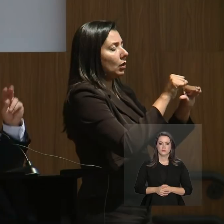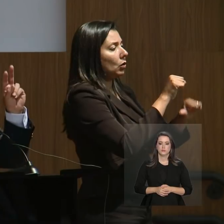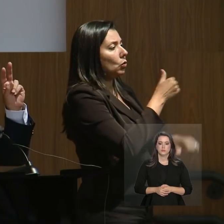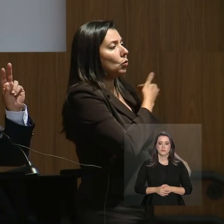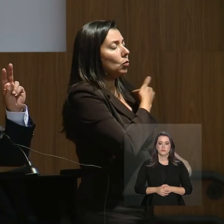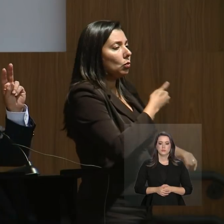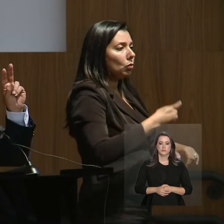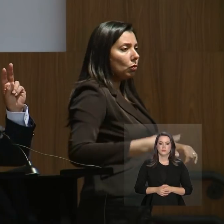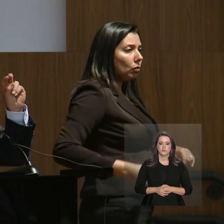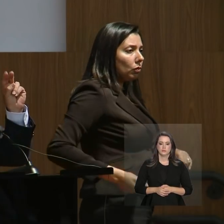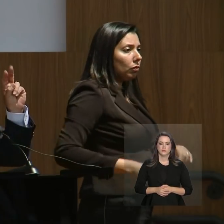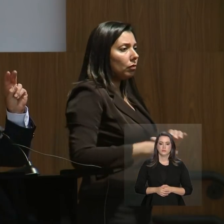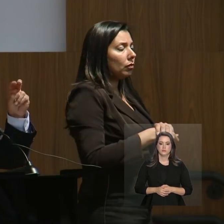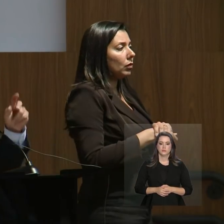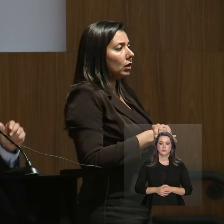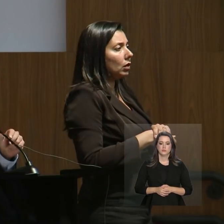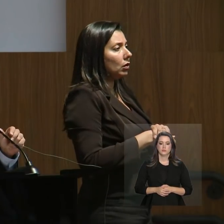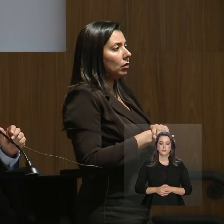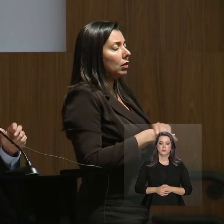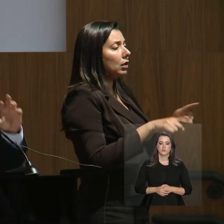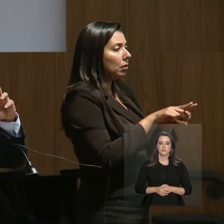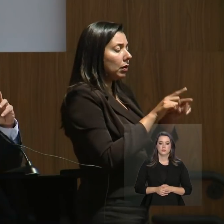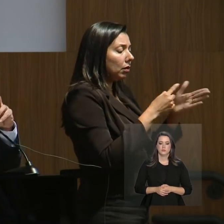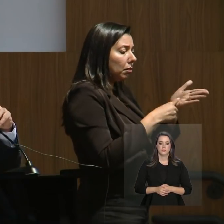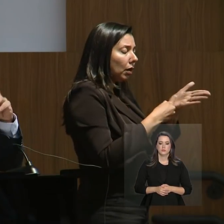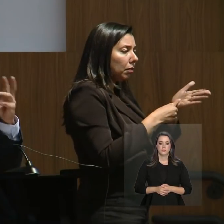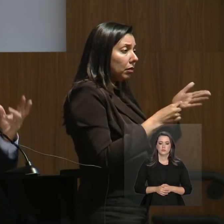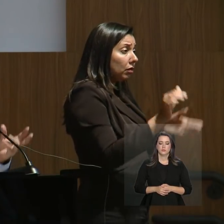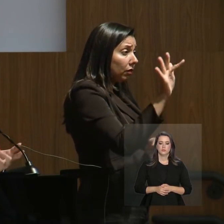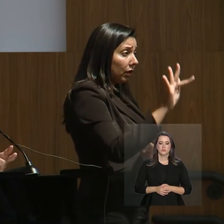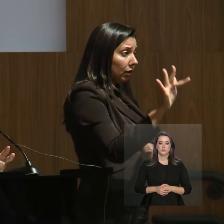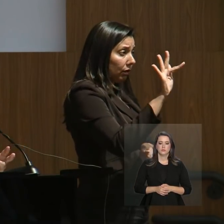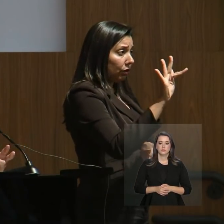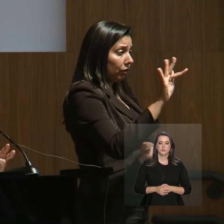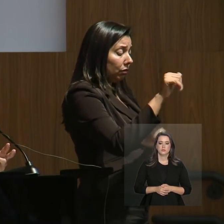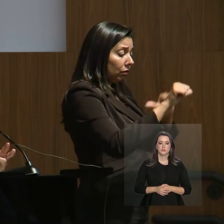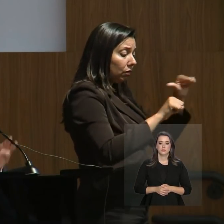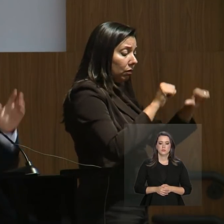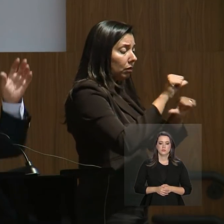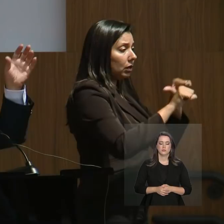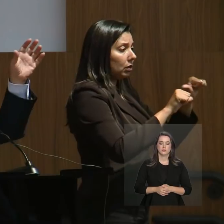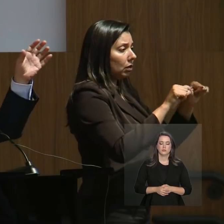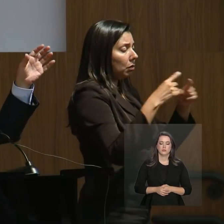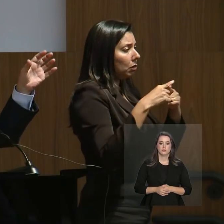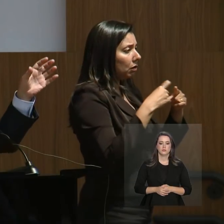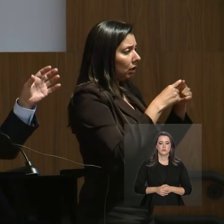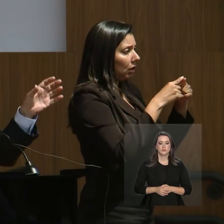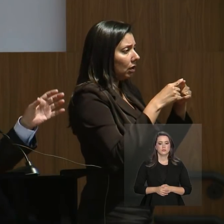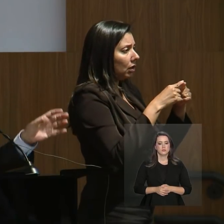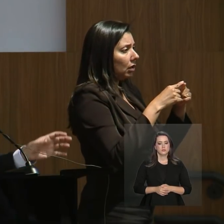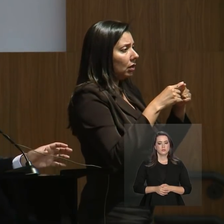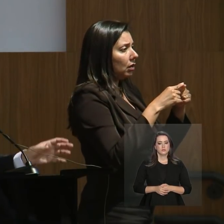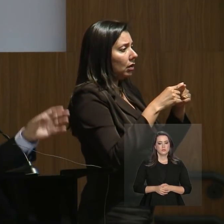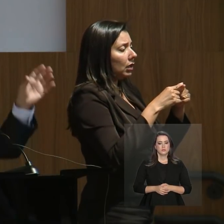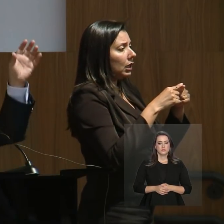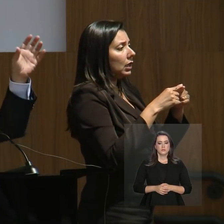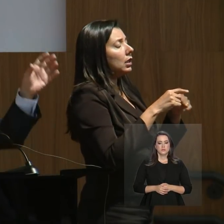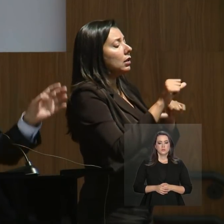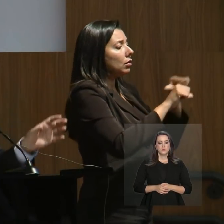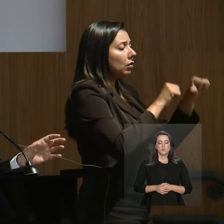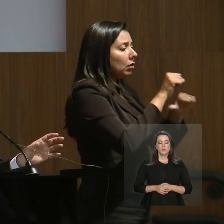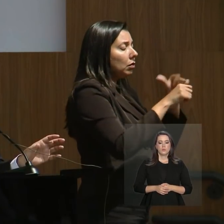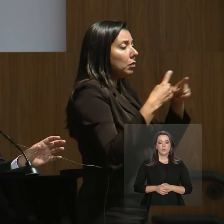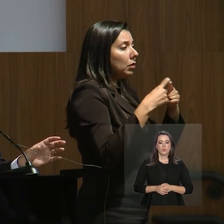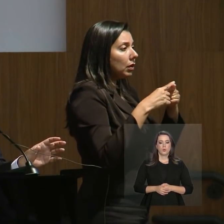segundo o Pacto Federativo, esse é o algoritmo de transformação, como é que transforma de um regime politicamente fechado que